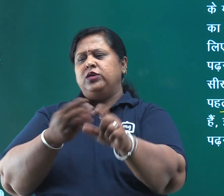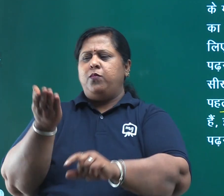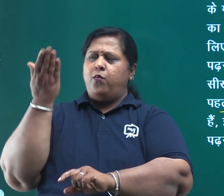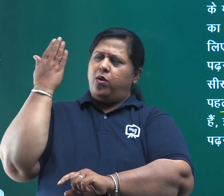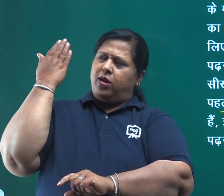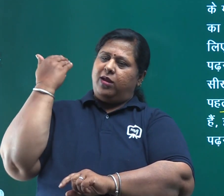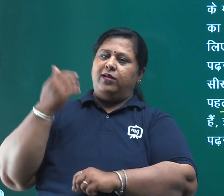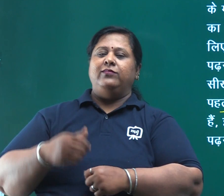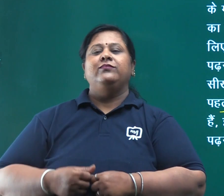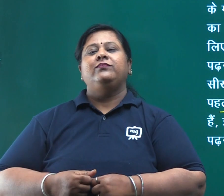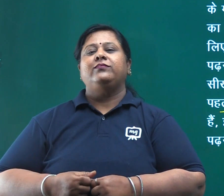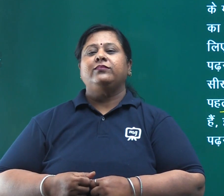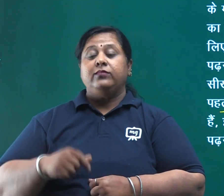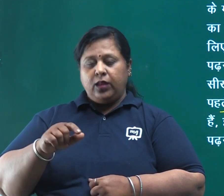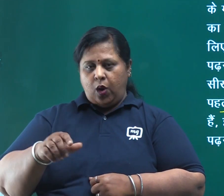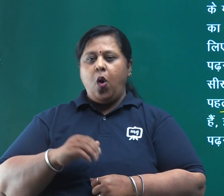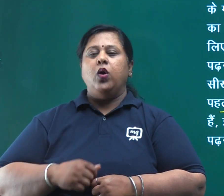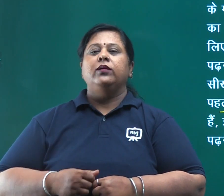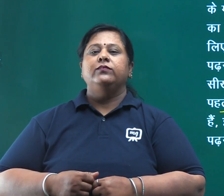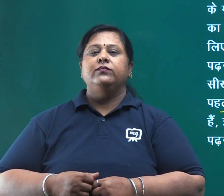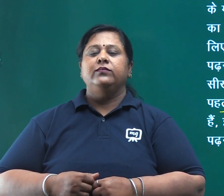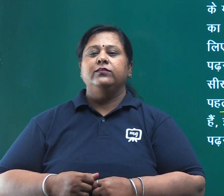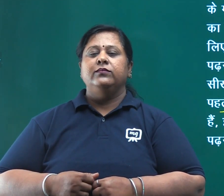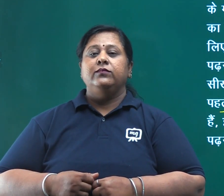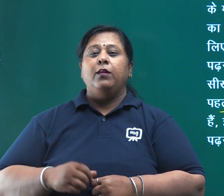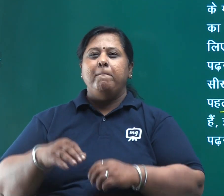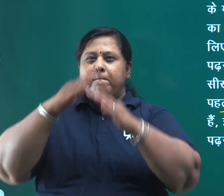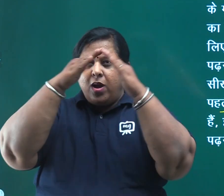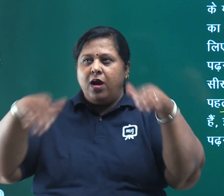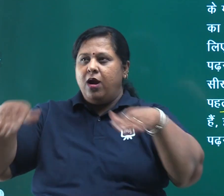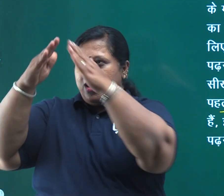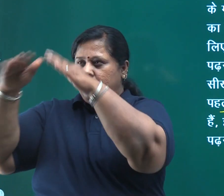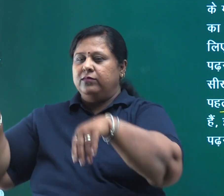पुरानी है और पहाड़,